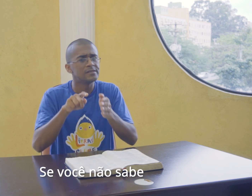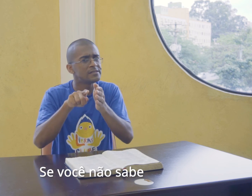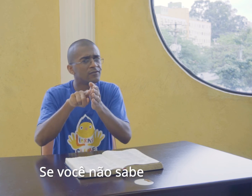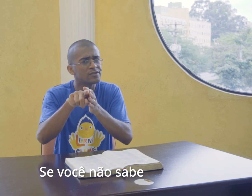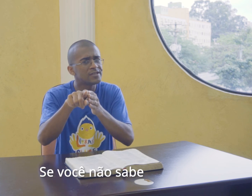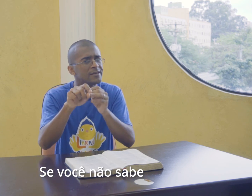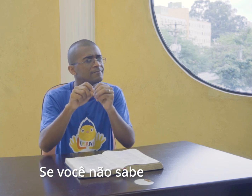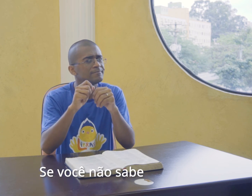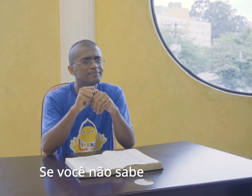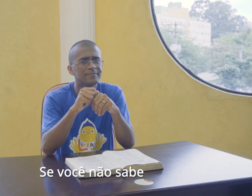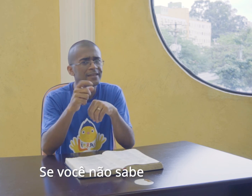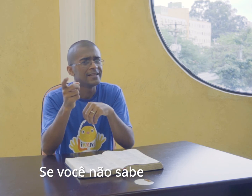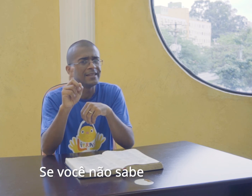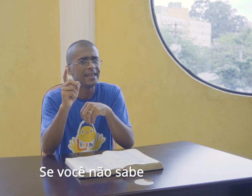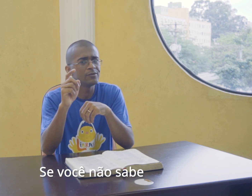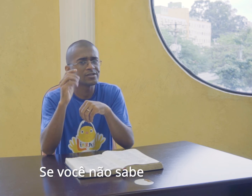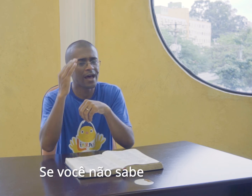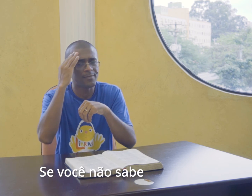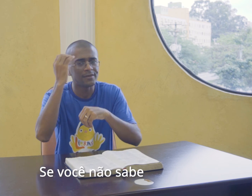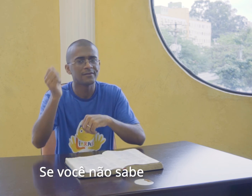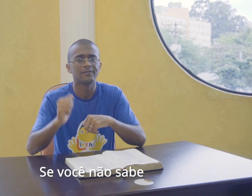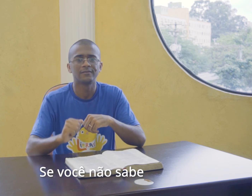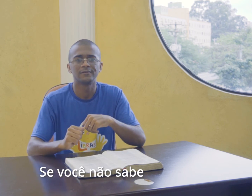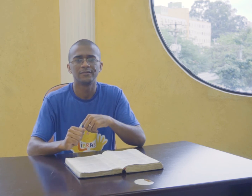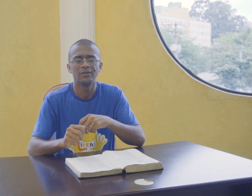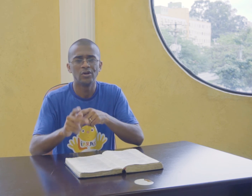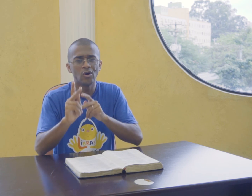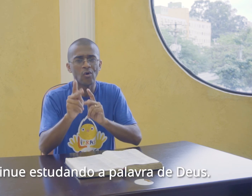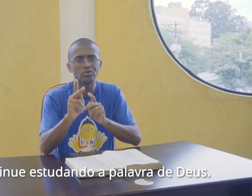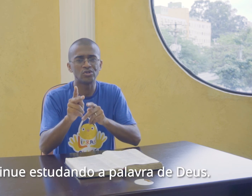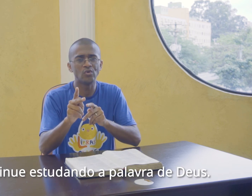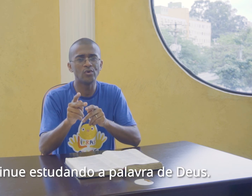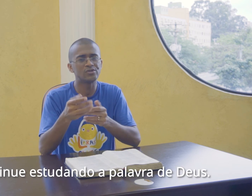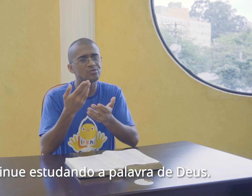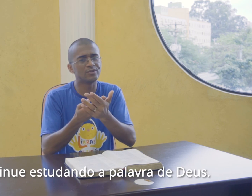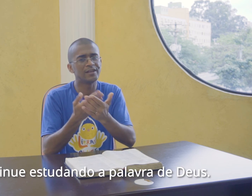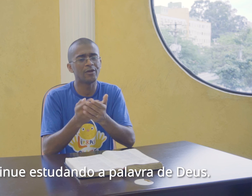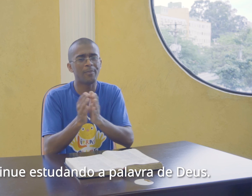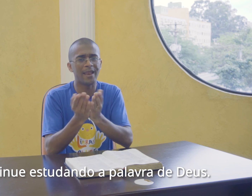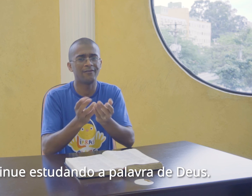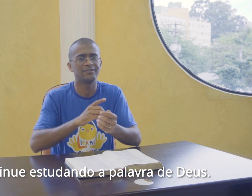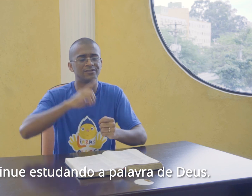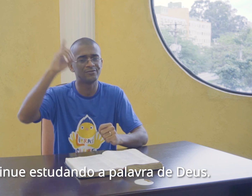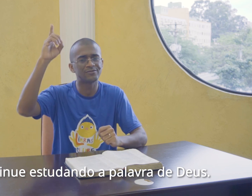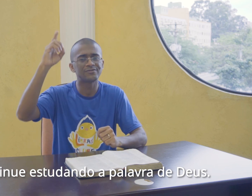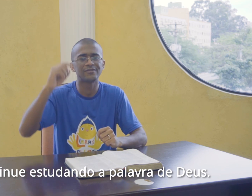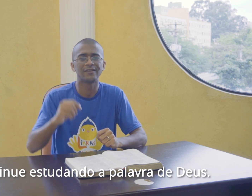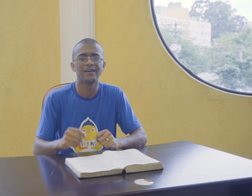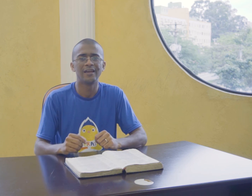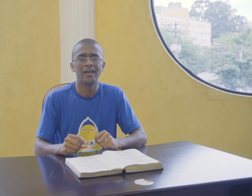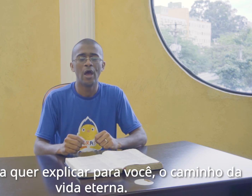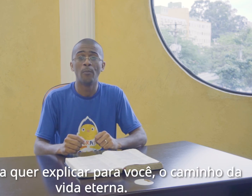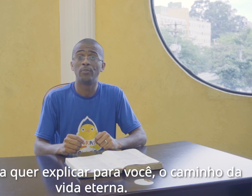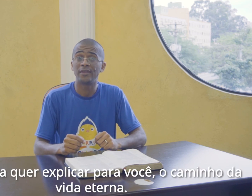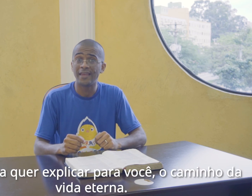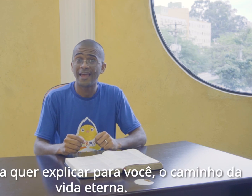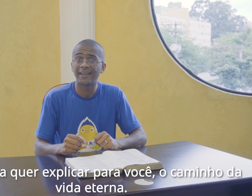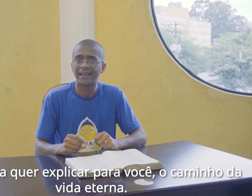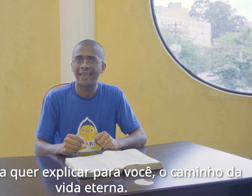Se você não sabe, continue estudando a palavra de Deus, porque ela